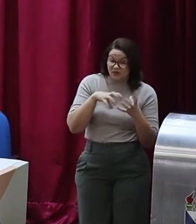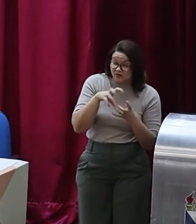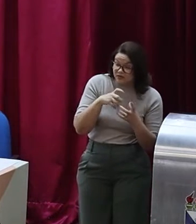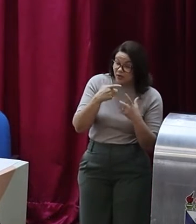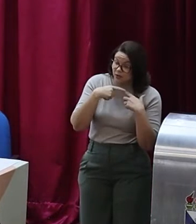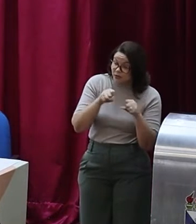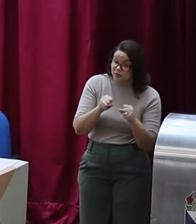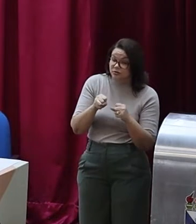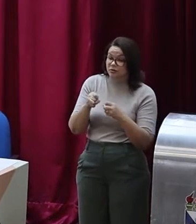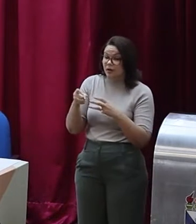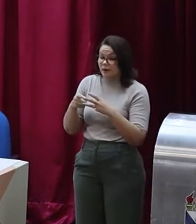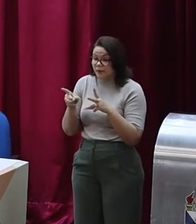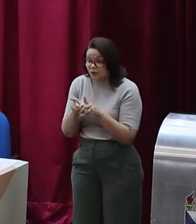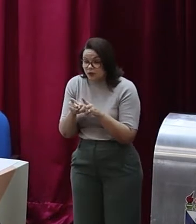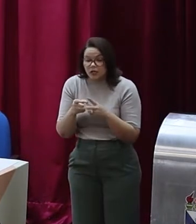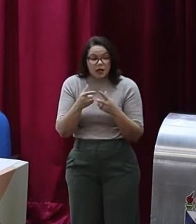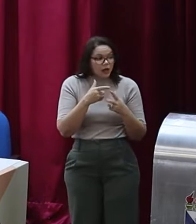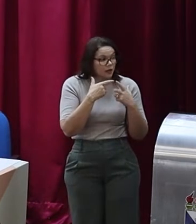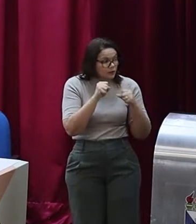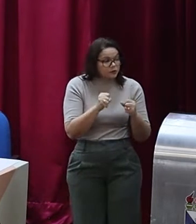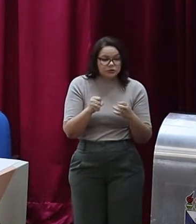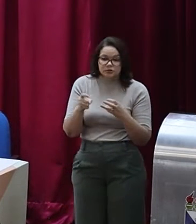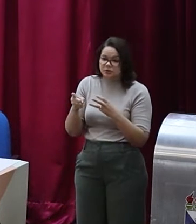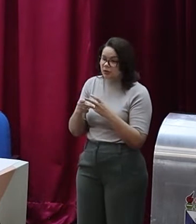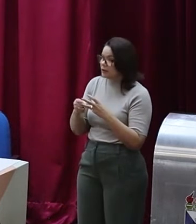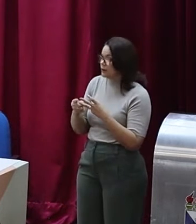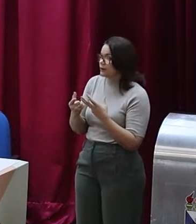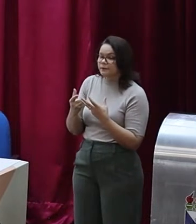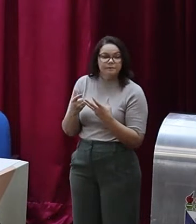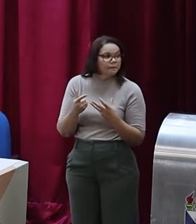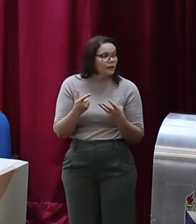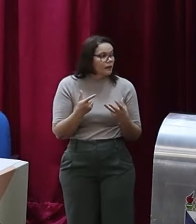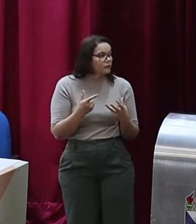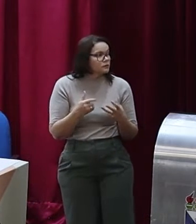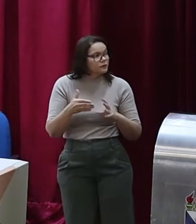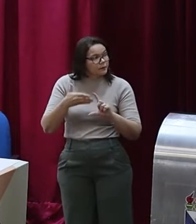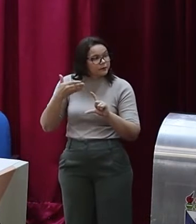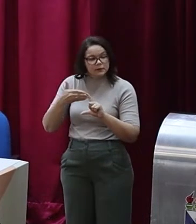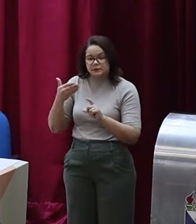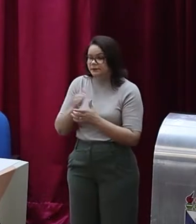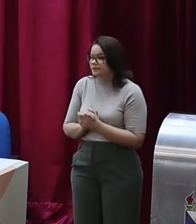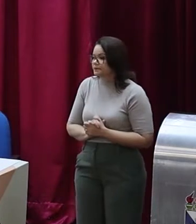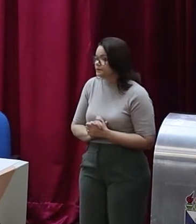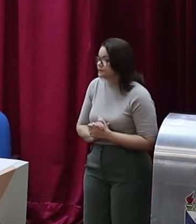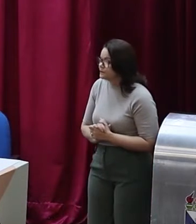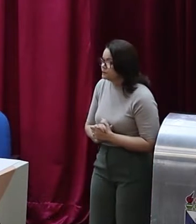ativismo político-linguístico. Você pode passar aí agora, eu não vou ter condições de ler. Pode passar, eu vou lhe dizer quando você vai parar.